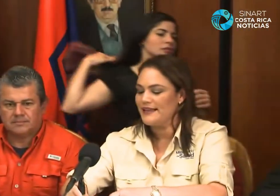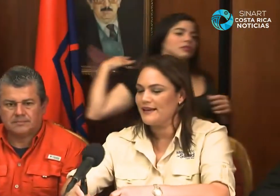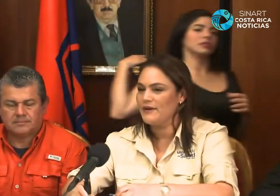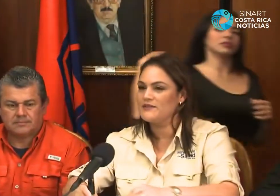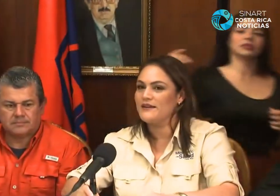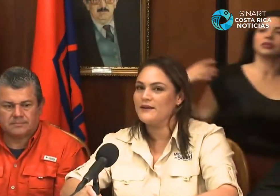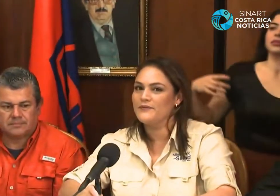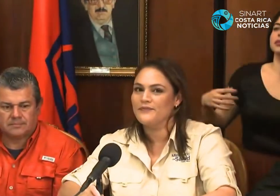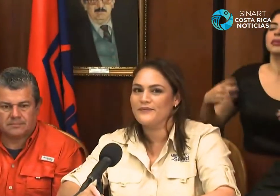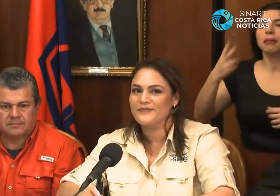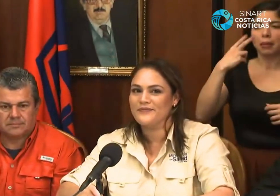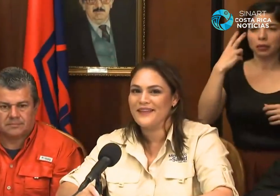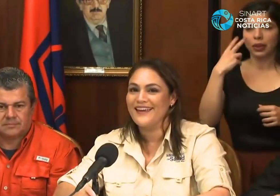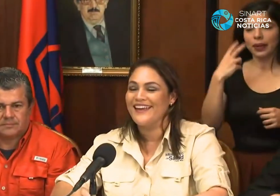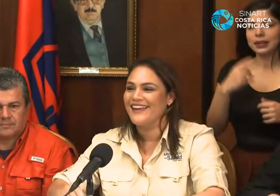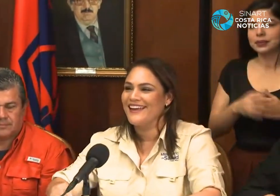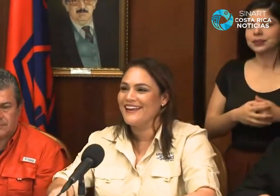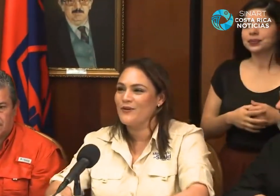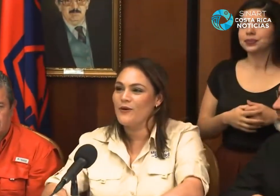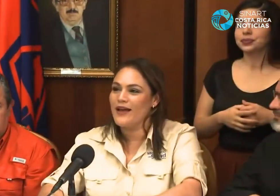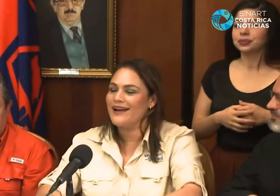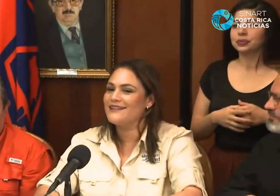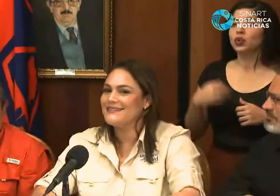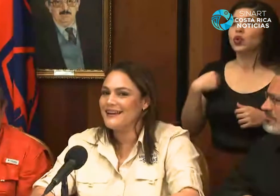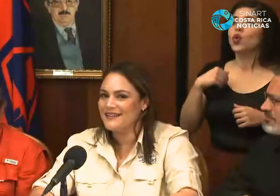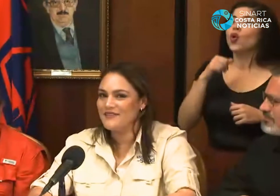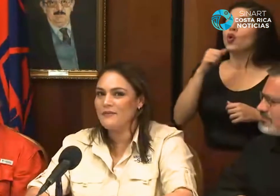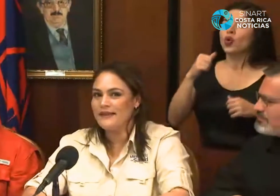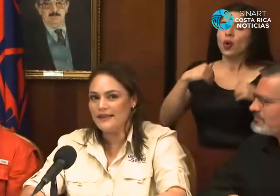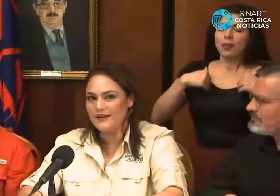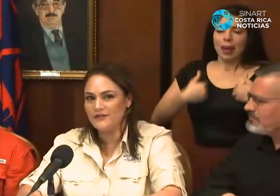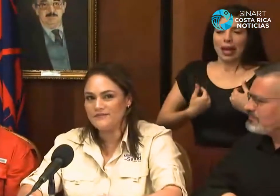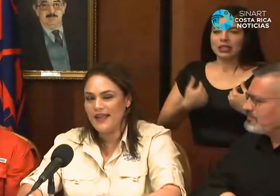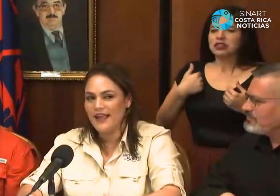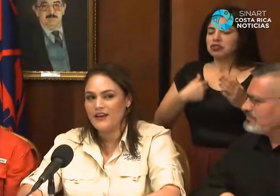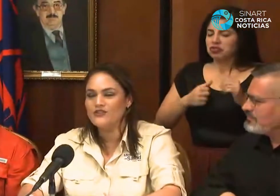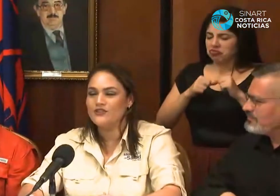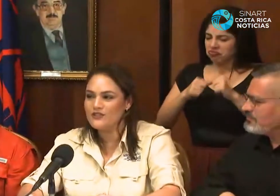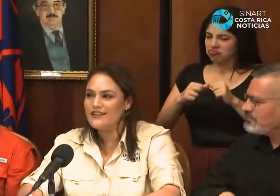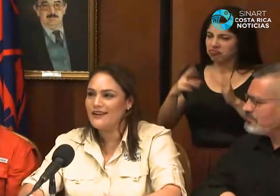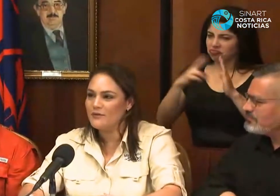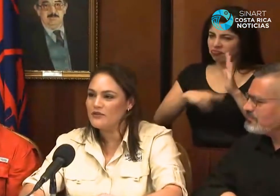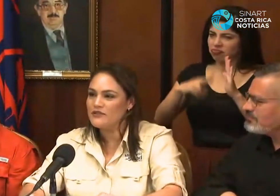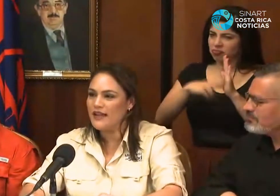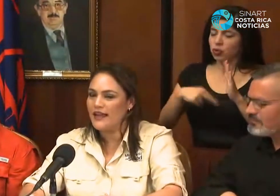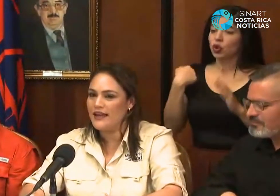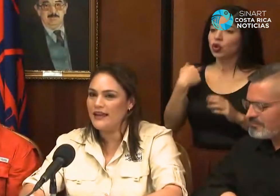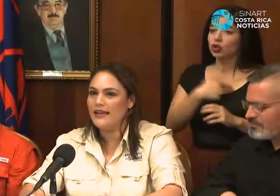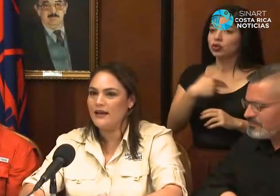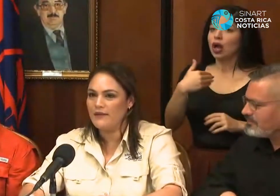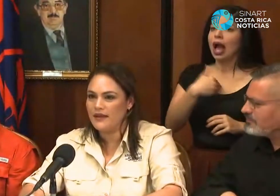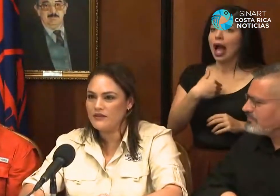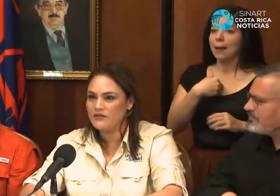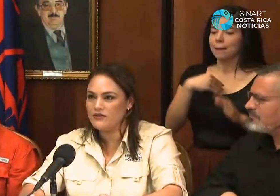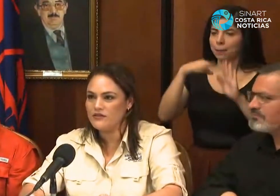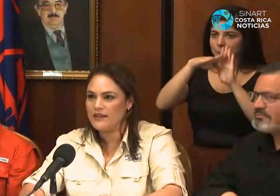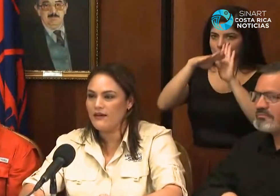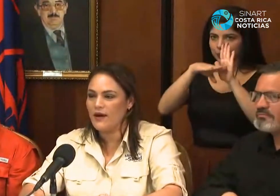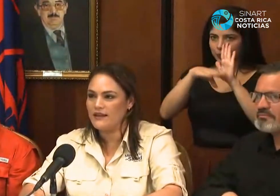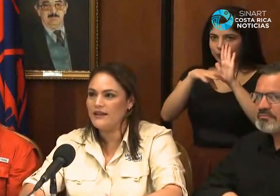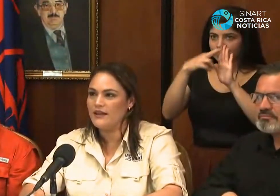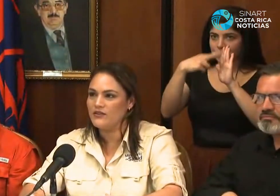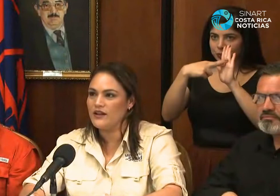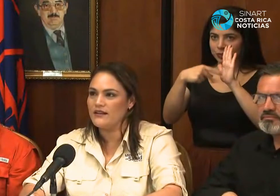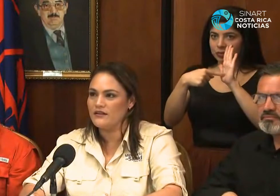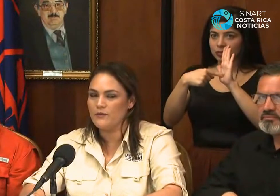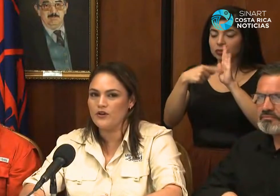Vamos a ver, no me voy a cansar de repetirlo. Los Nosotros tenemos lineamientos que